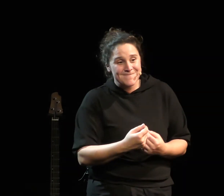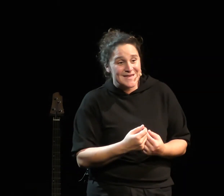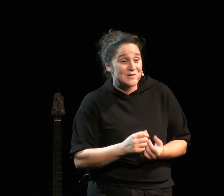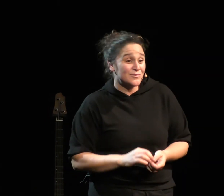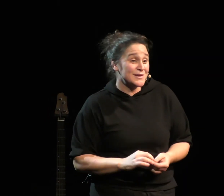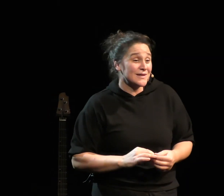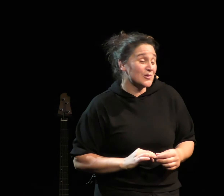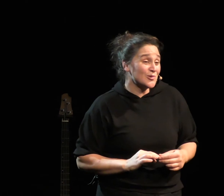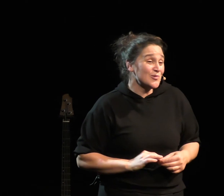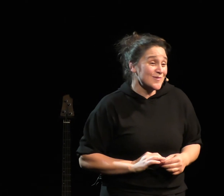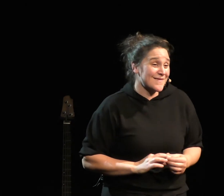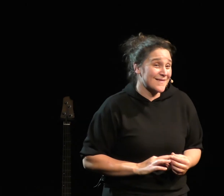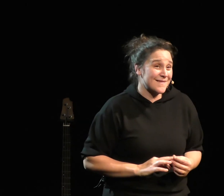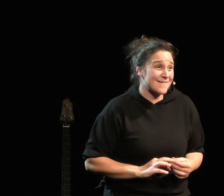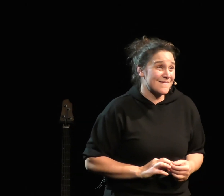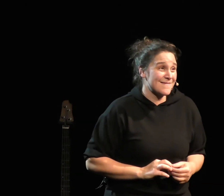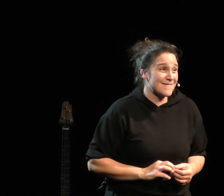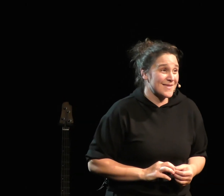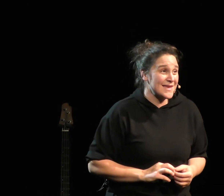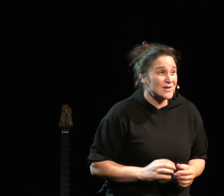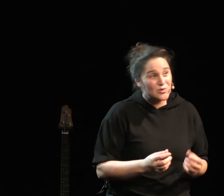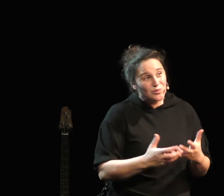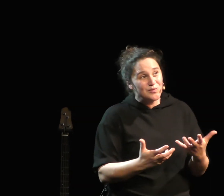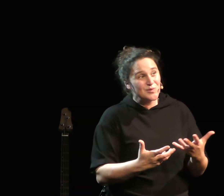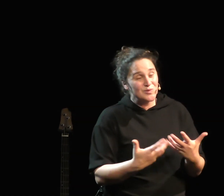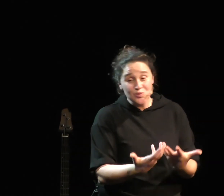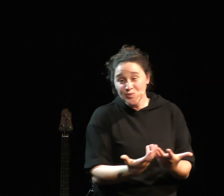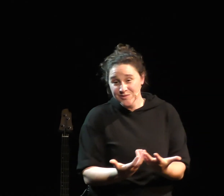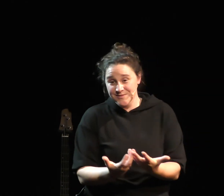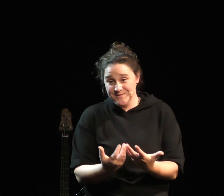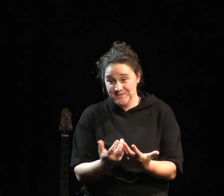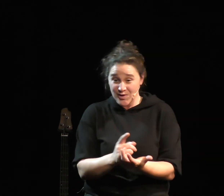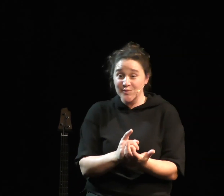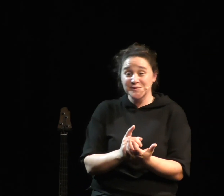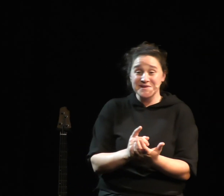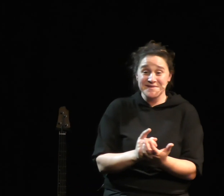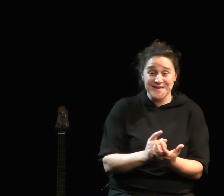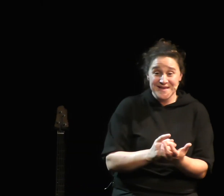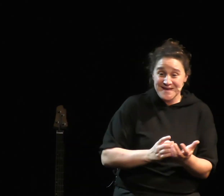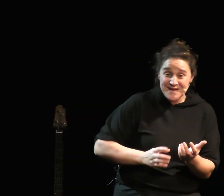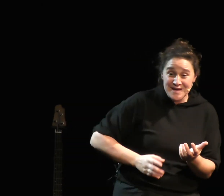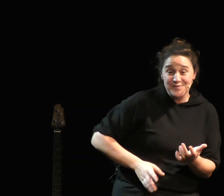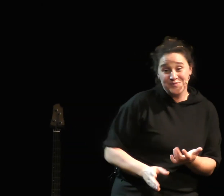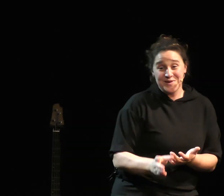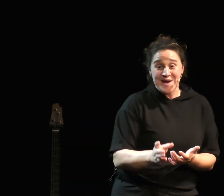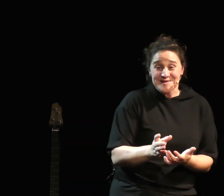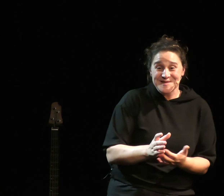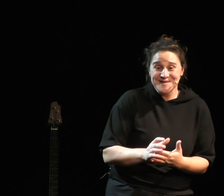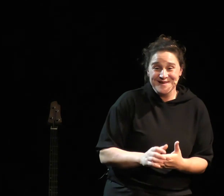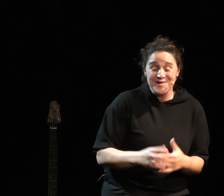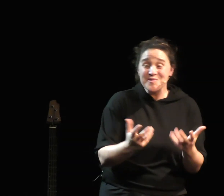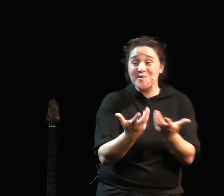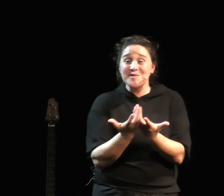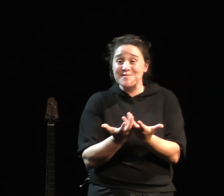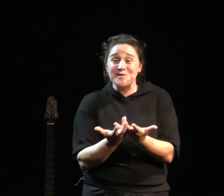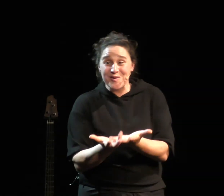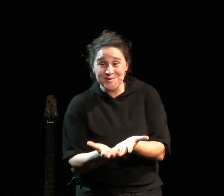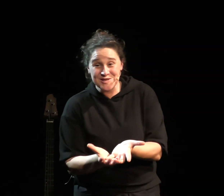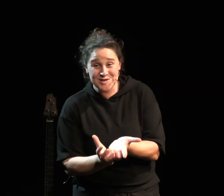Et souvenir de nous. Je nous veux doux, tendre et fugace. Heureux des bonheurs